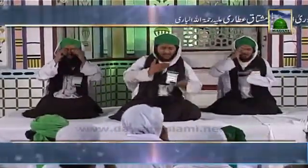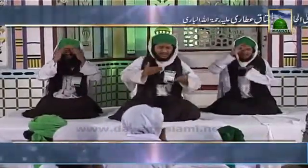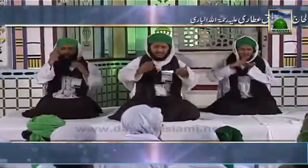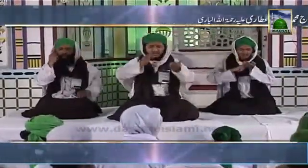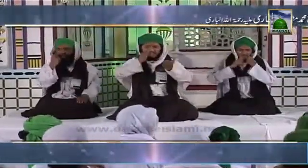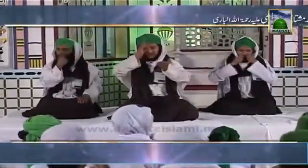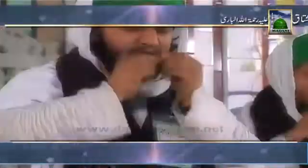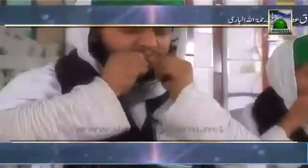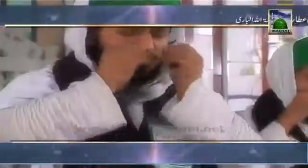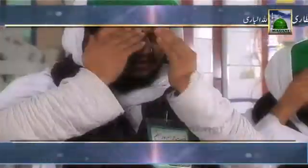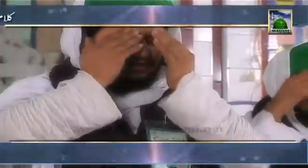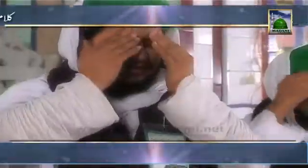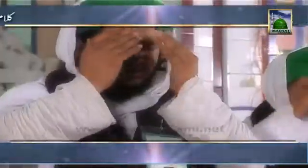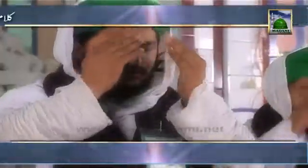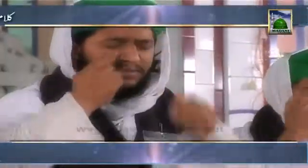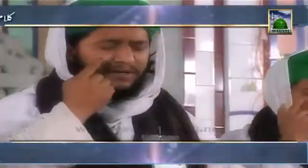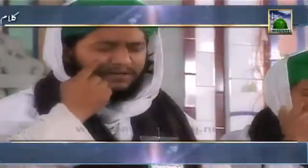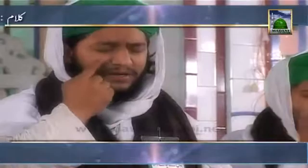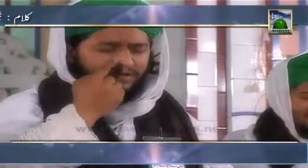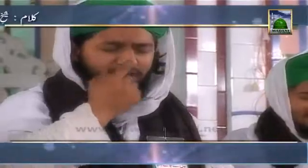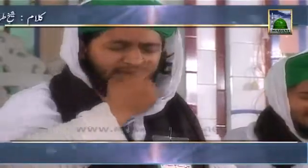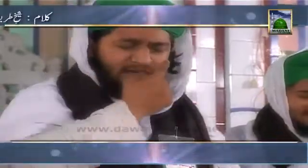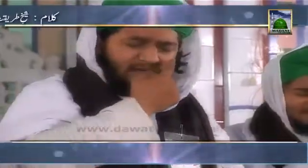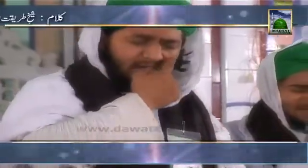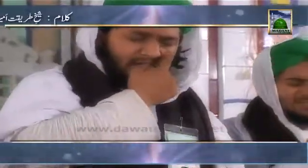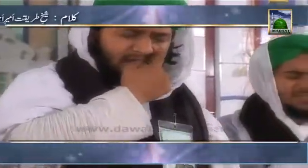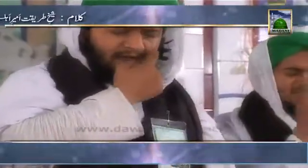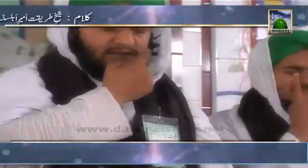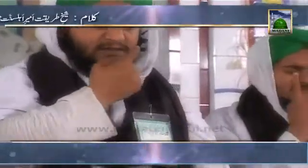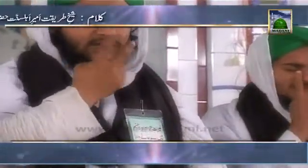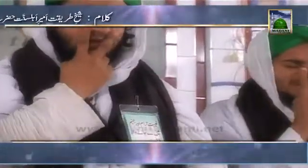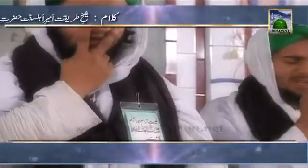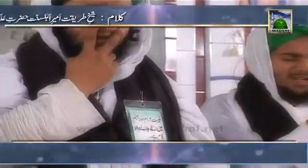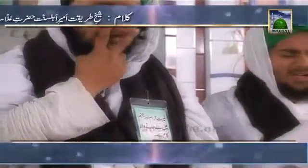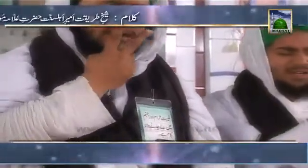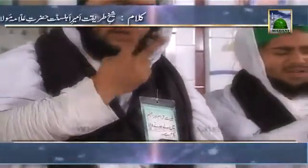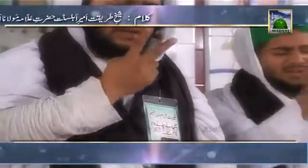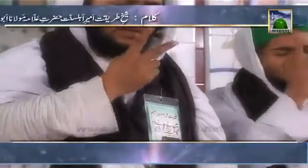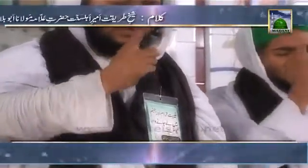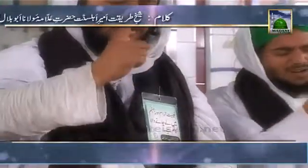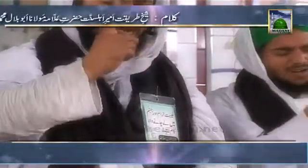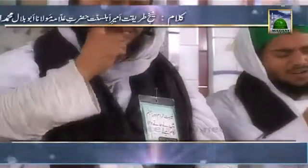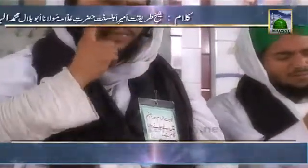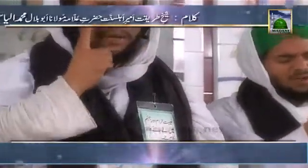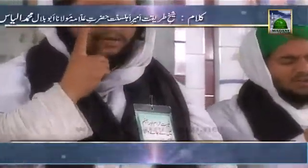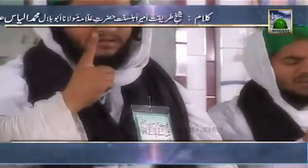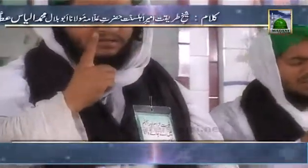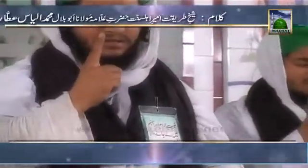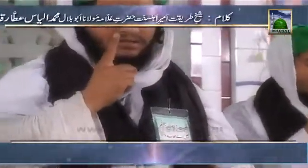سے آپ نے تو چشمان سر سے دیدار